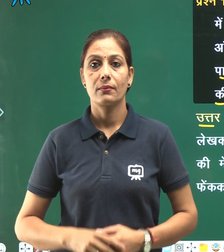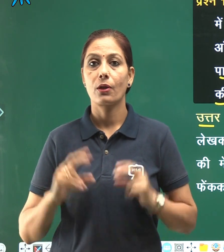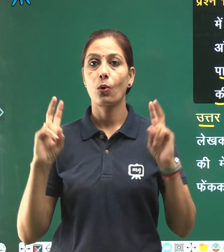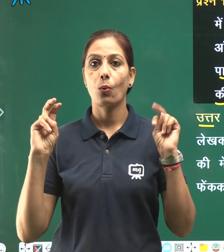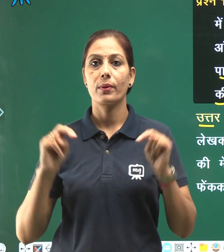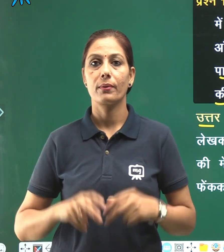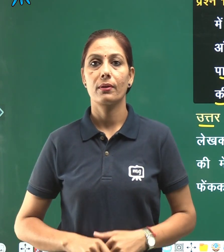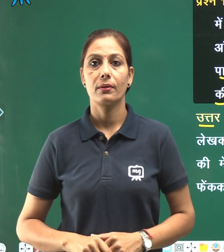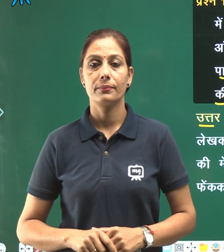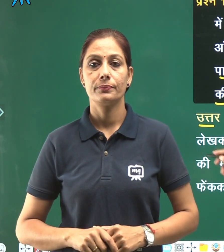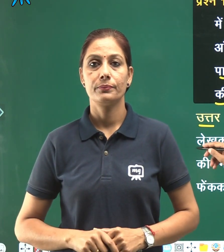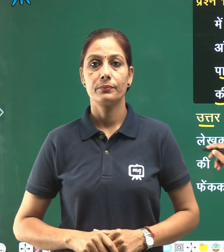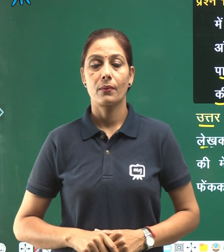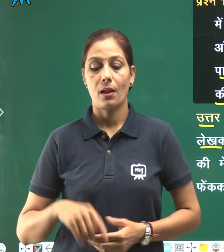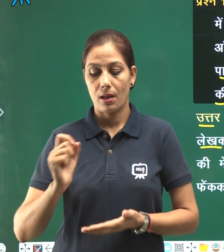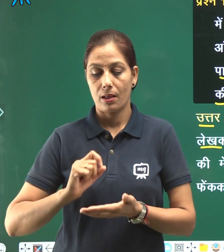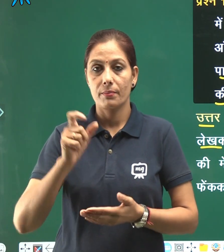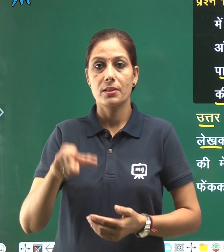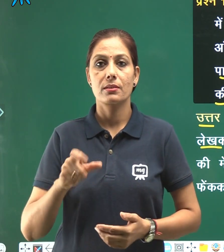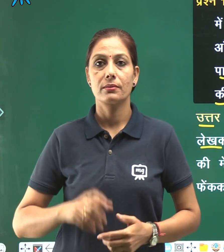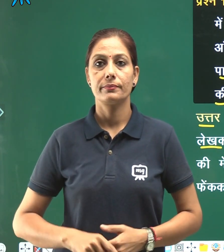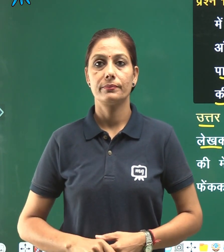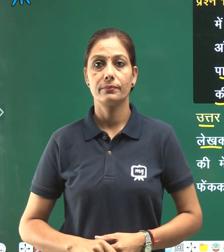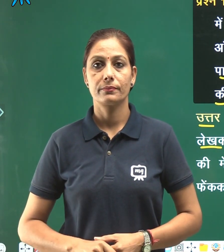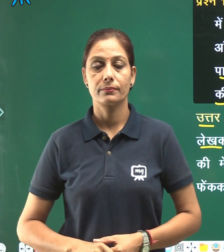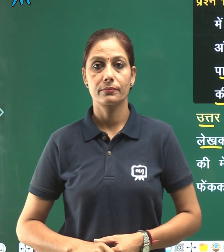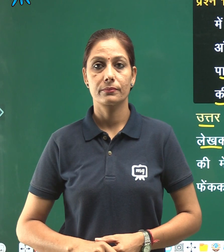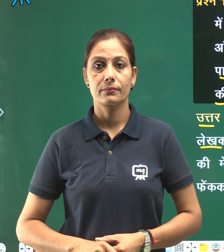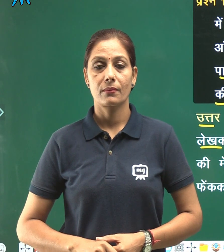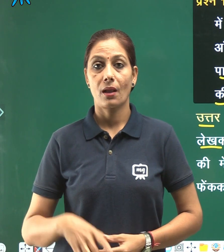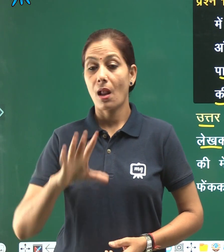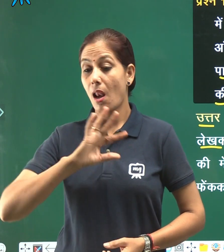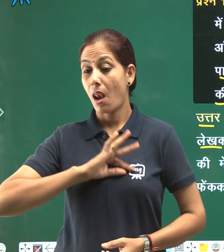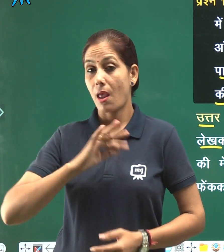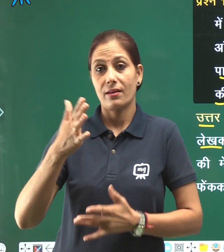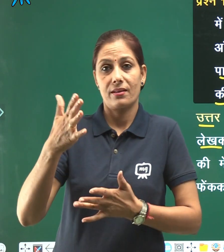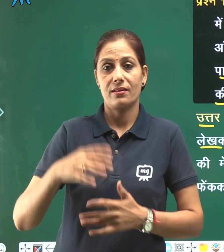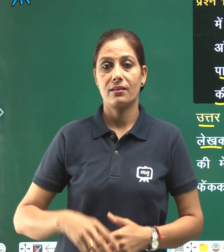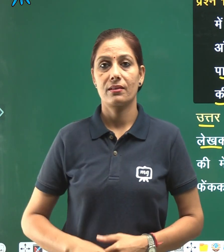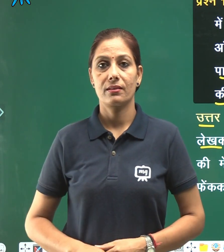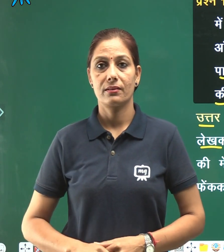अध्याय में लेखक यह पसंद नहीं करता कि